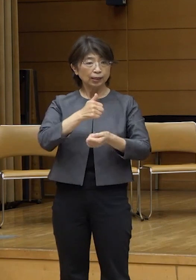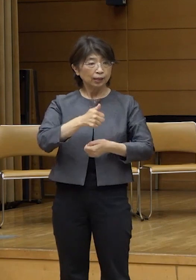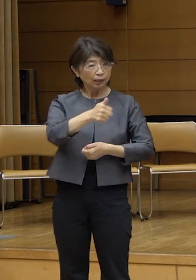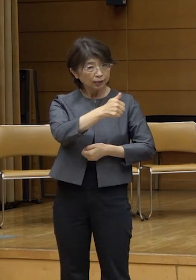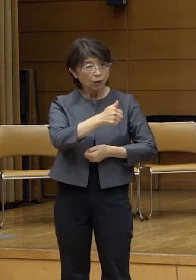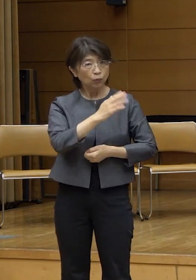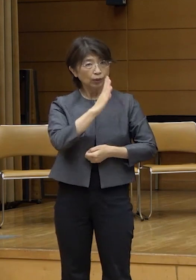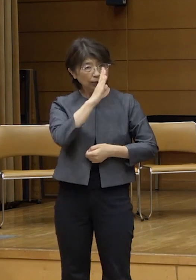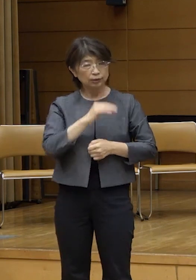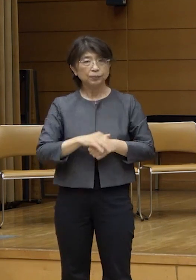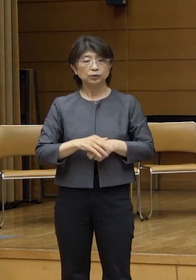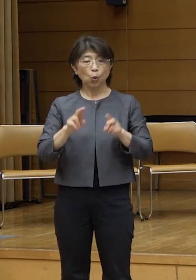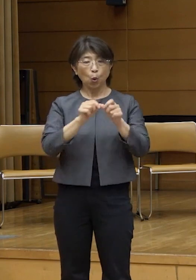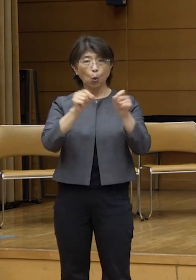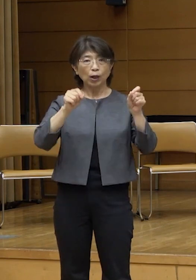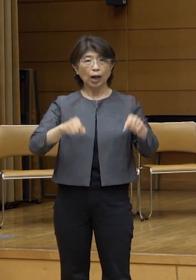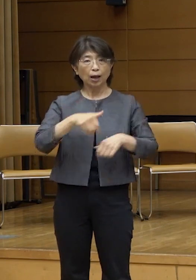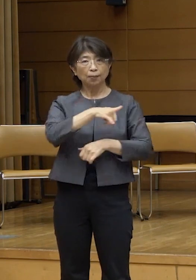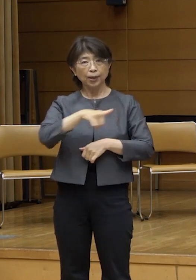先生、お願いします。